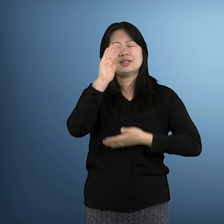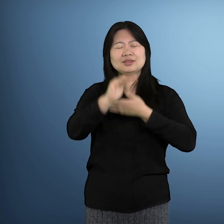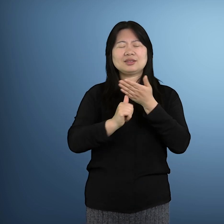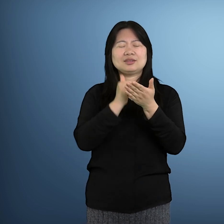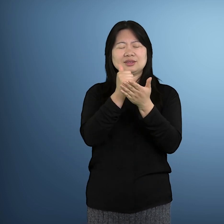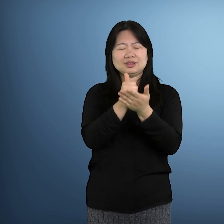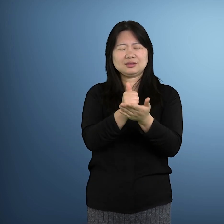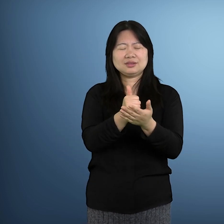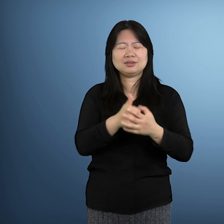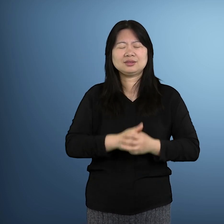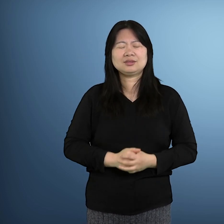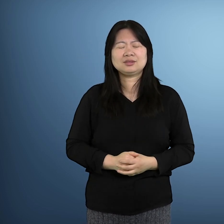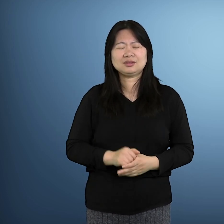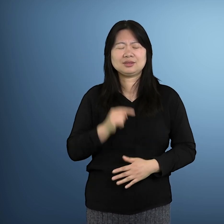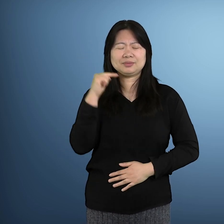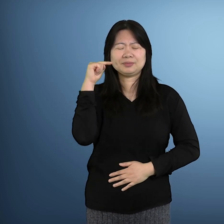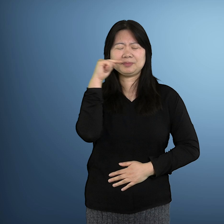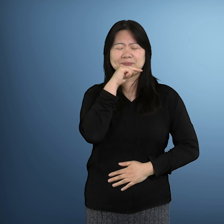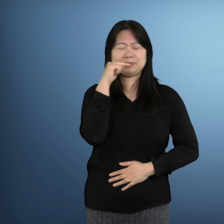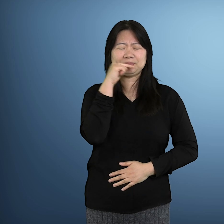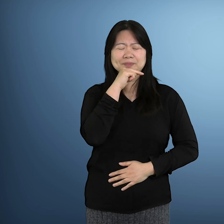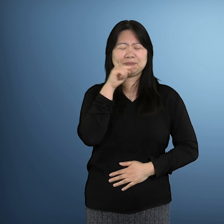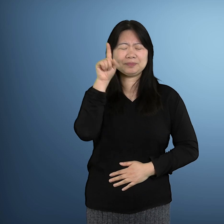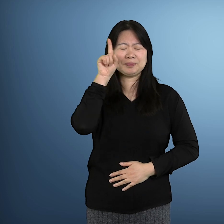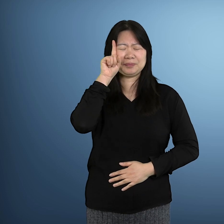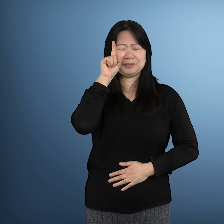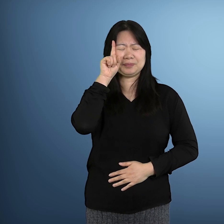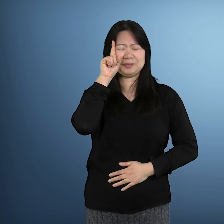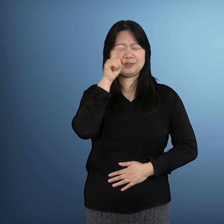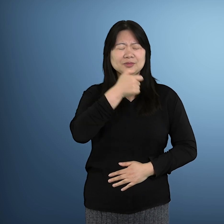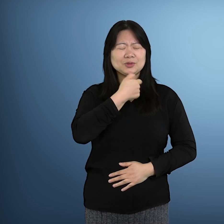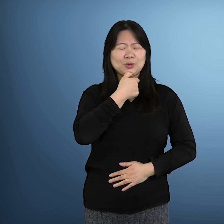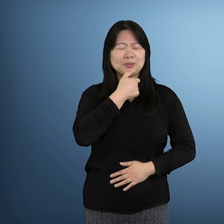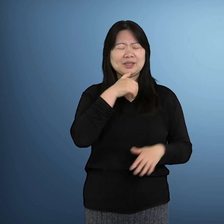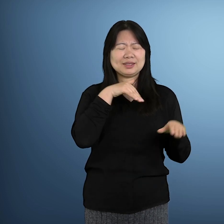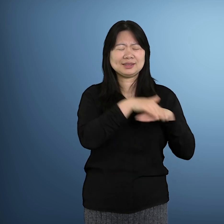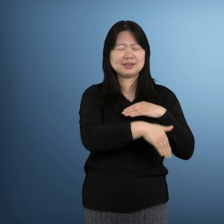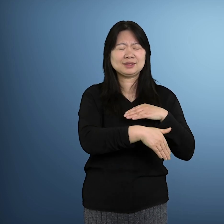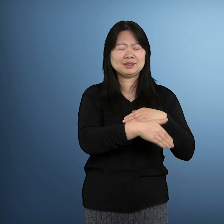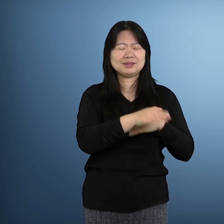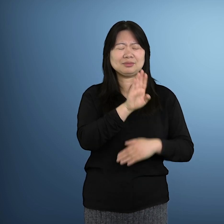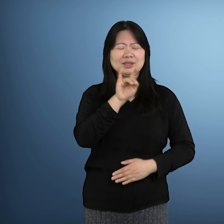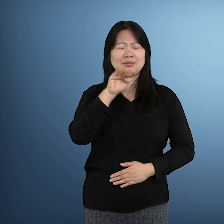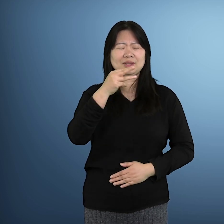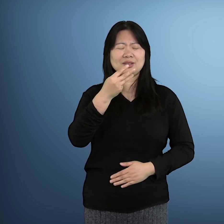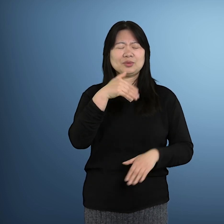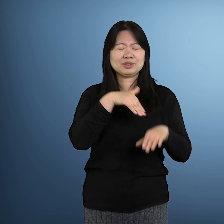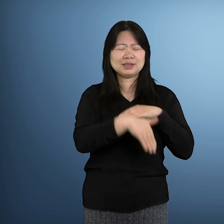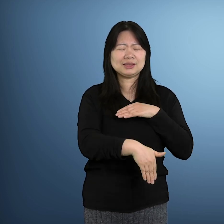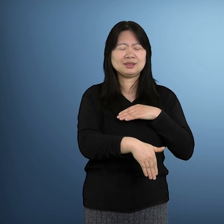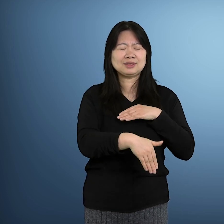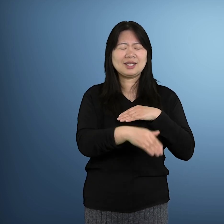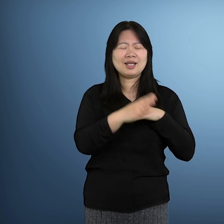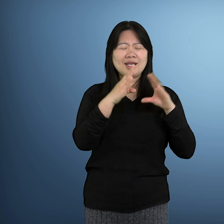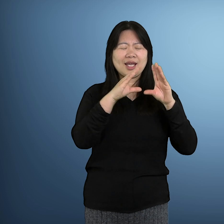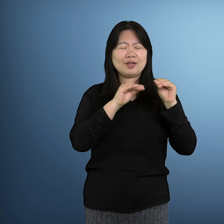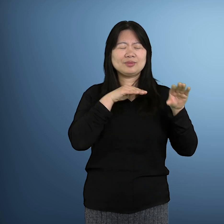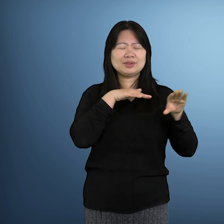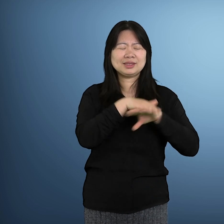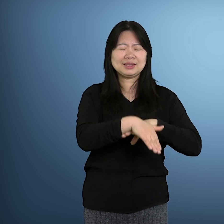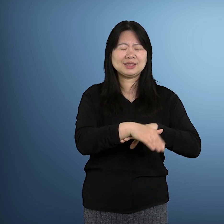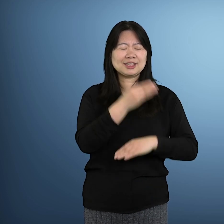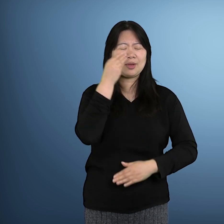하나님, 철저히 로마화되어 있고 바벨론화되어 있고 애굽화되어